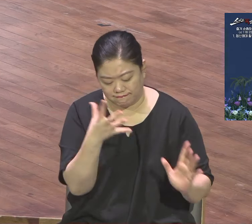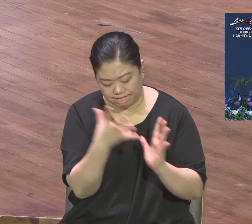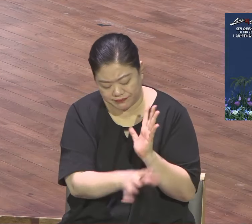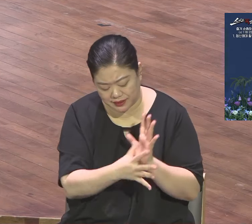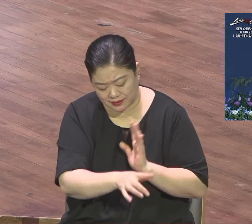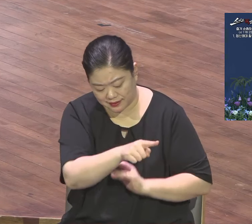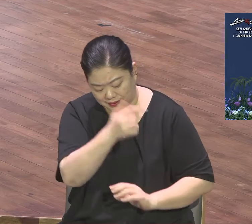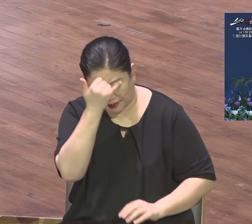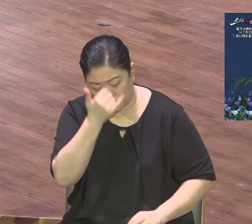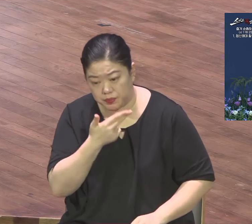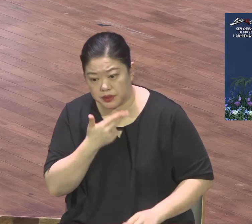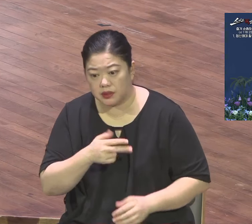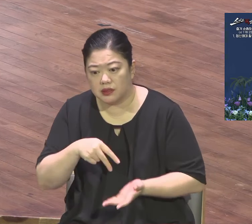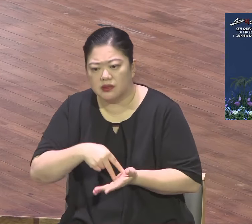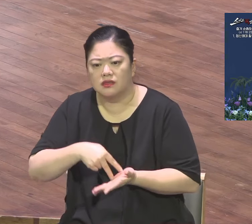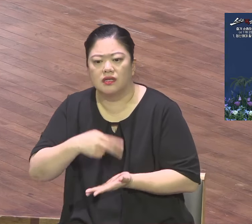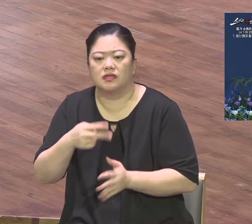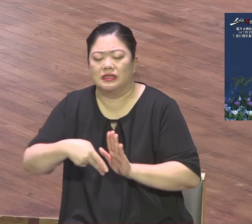살아.